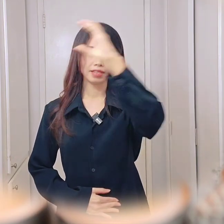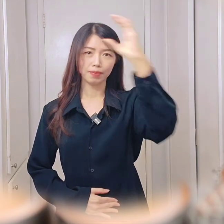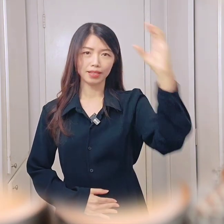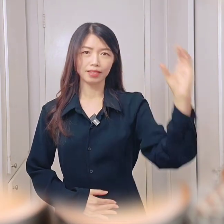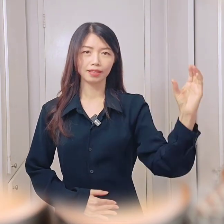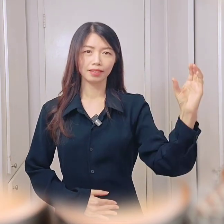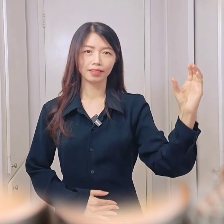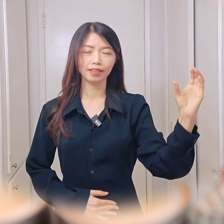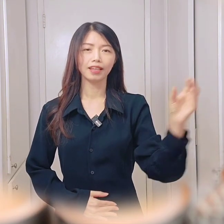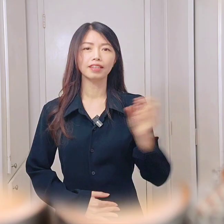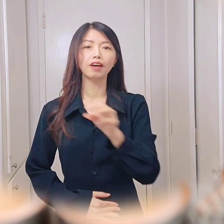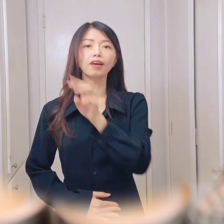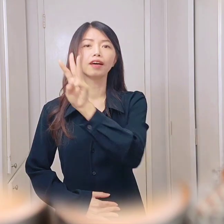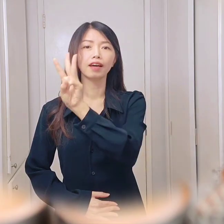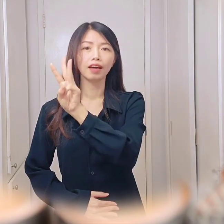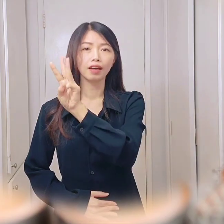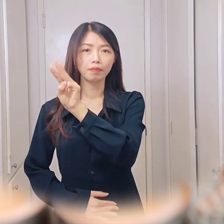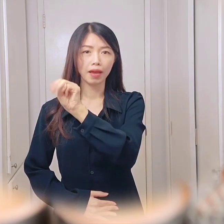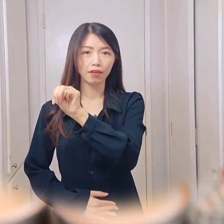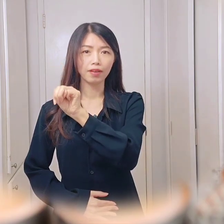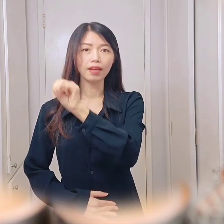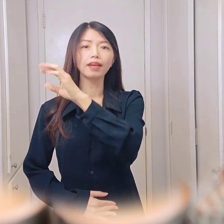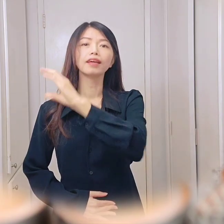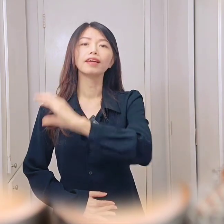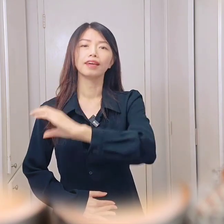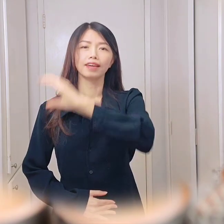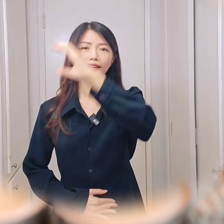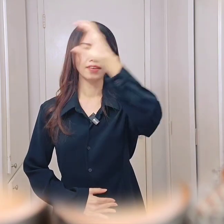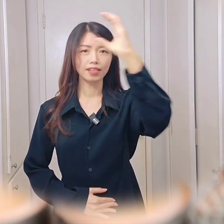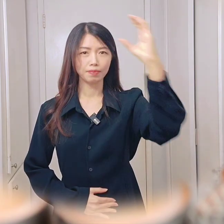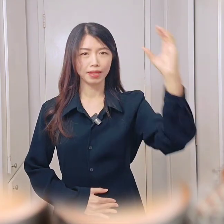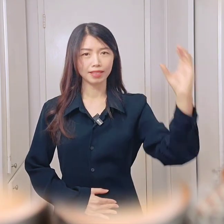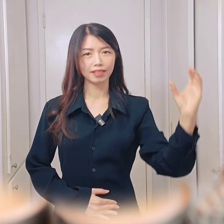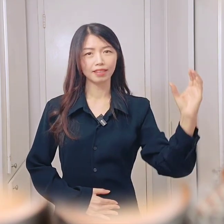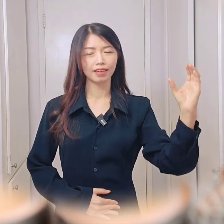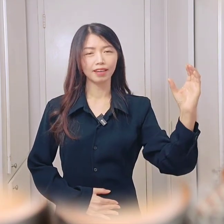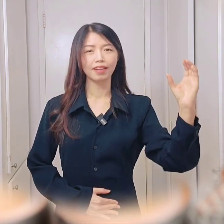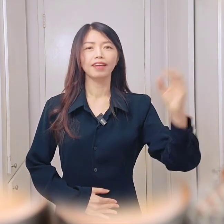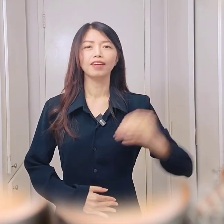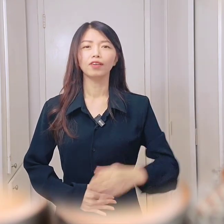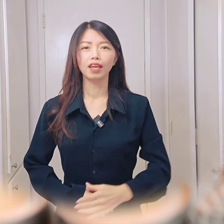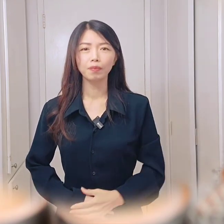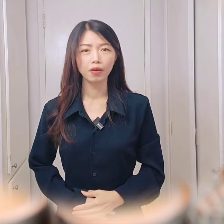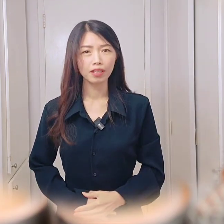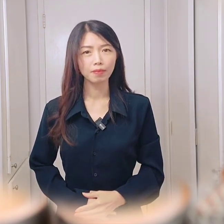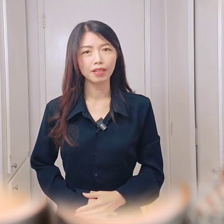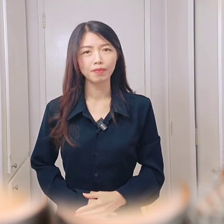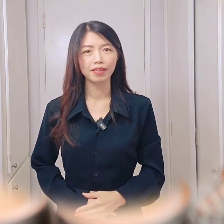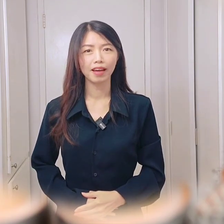메리 크리스마스. 다시요. 메리 크리스마스.